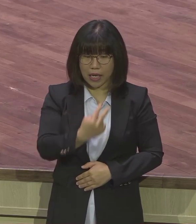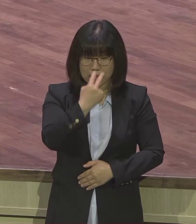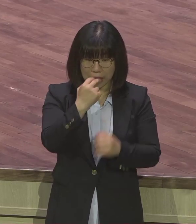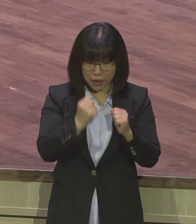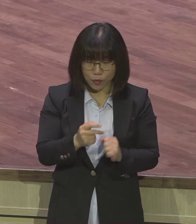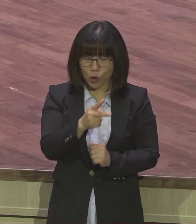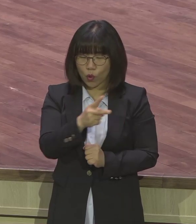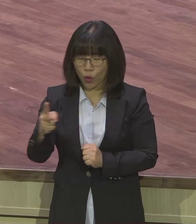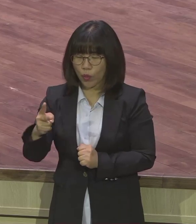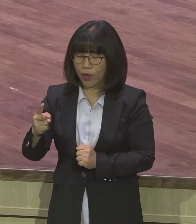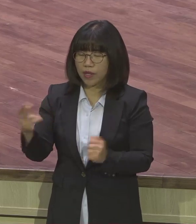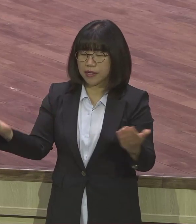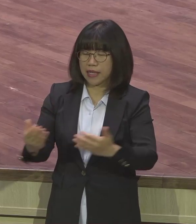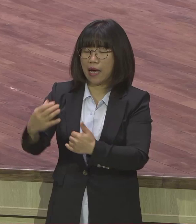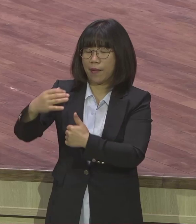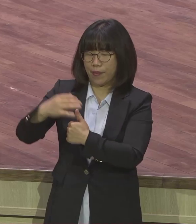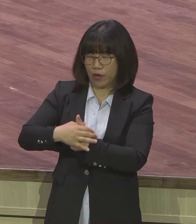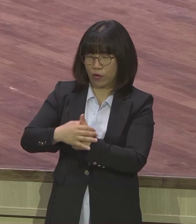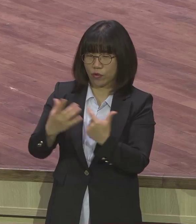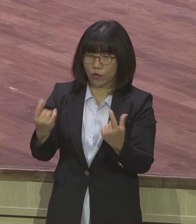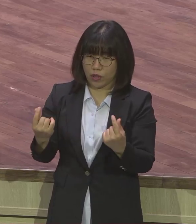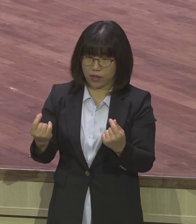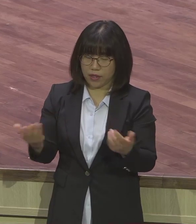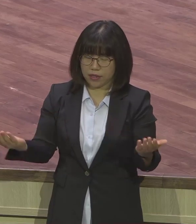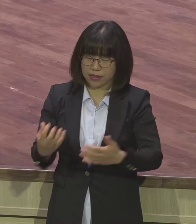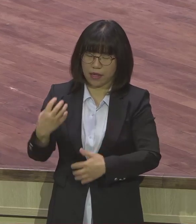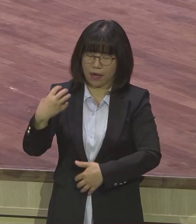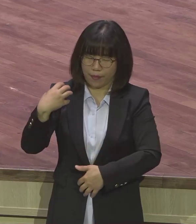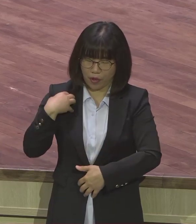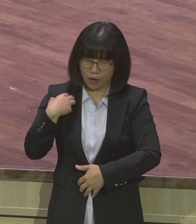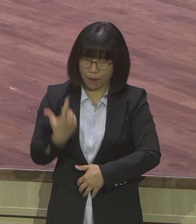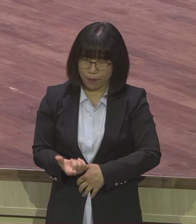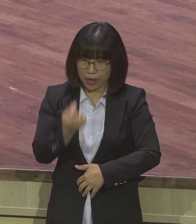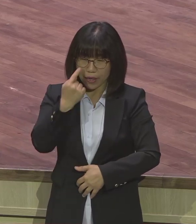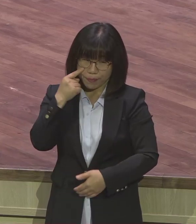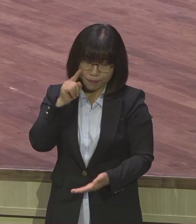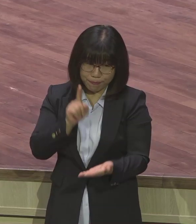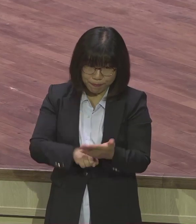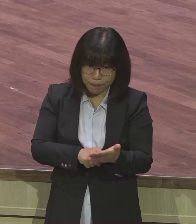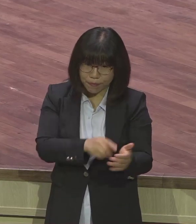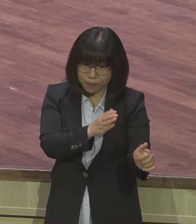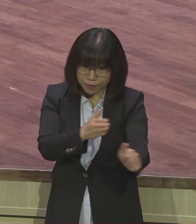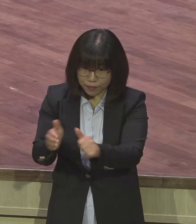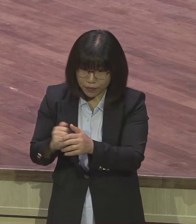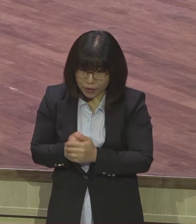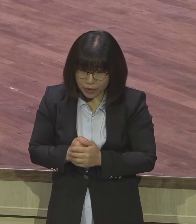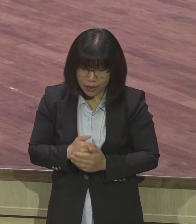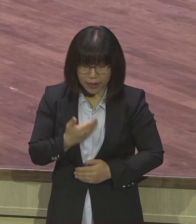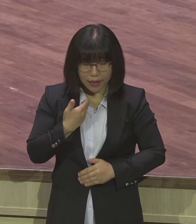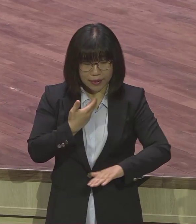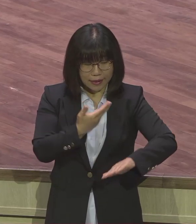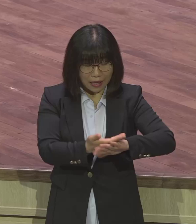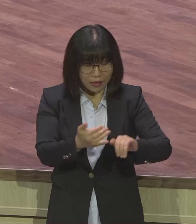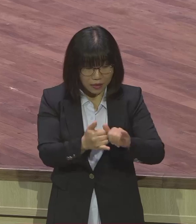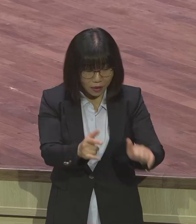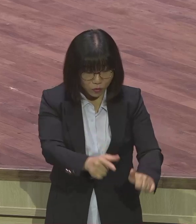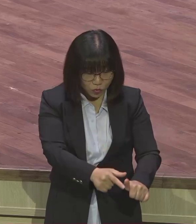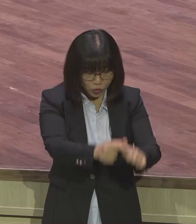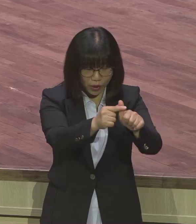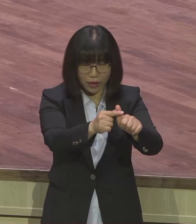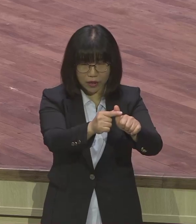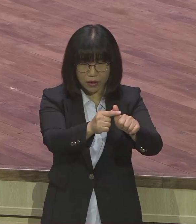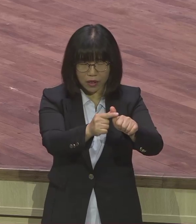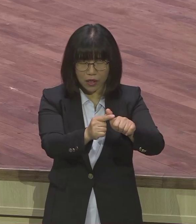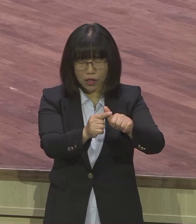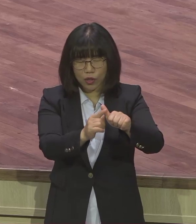거예요. 아멘. 그 사명이 있는 이거 빨리 발견해야 돼요. 생명 살리는 유일성의 사명이 우리에게